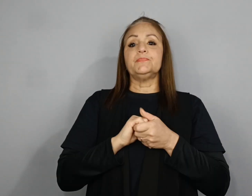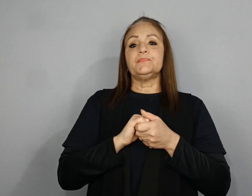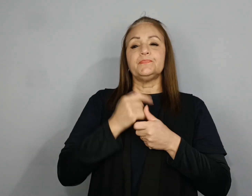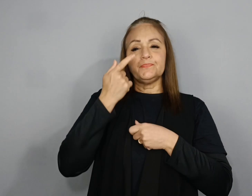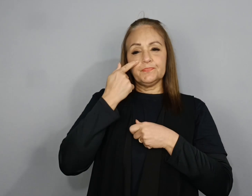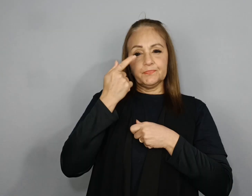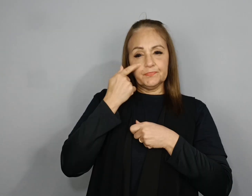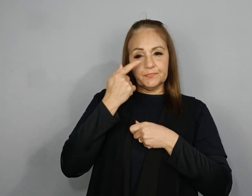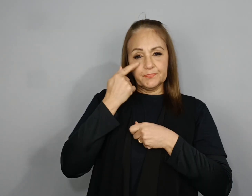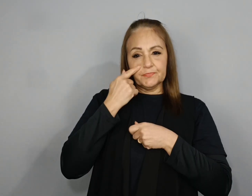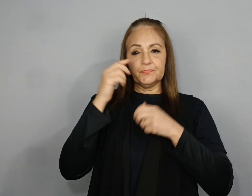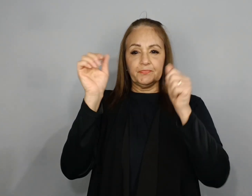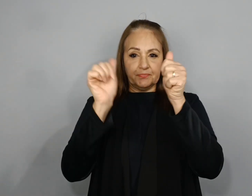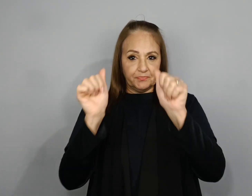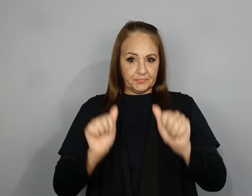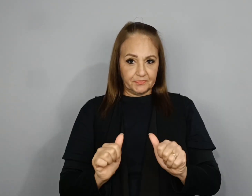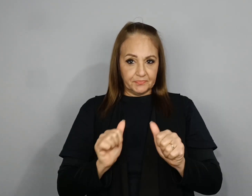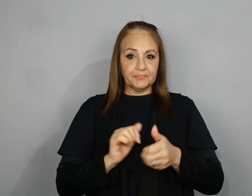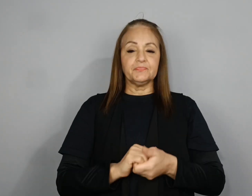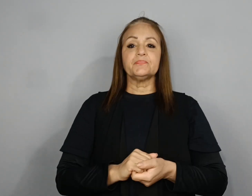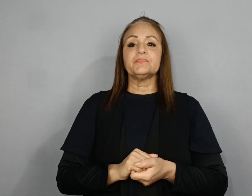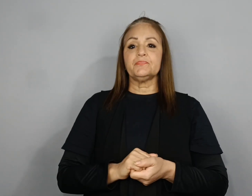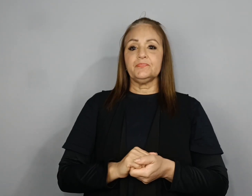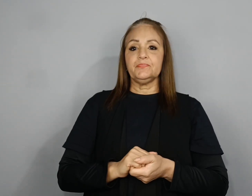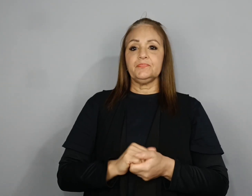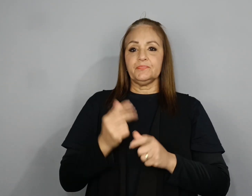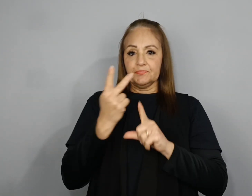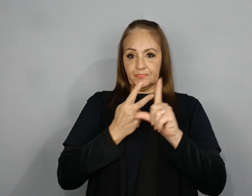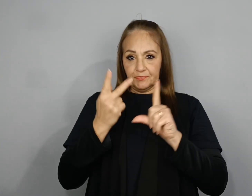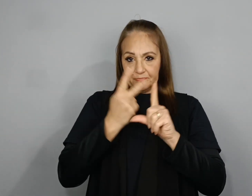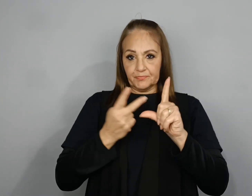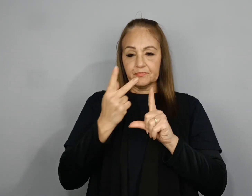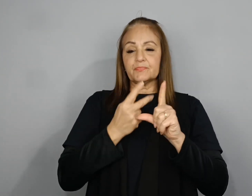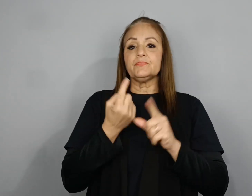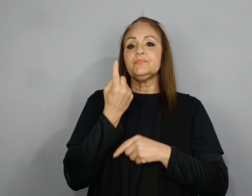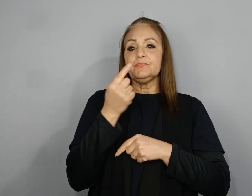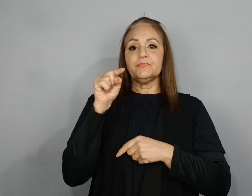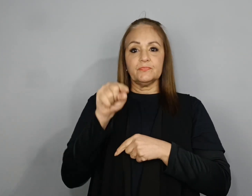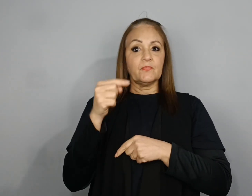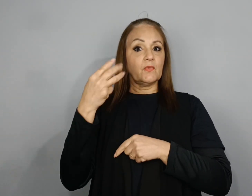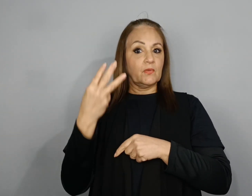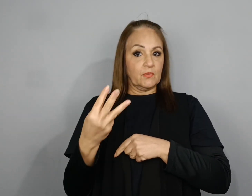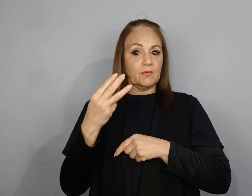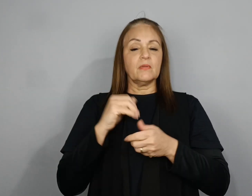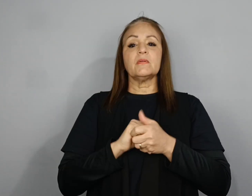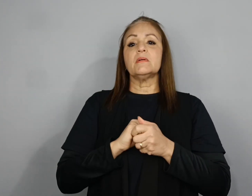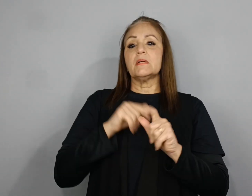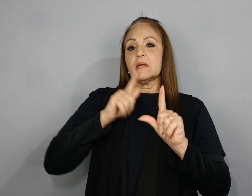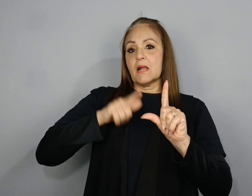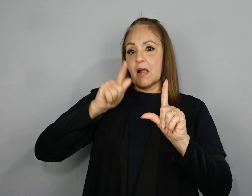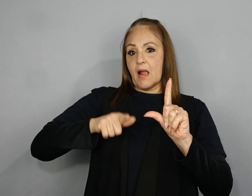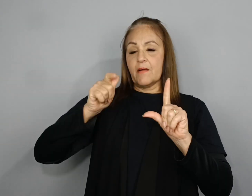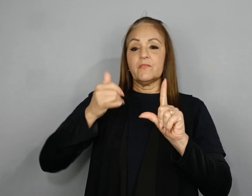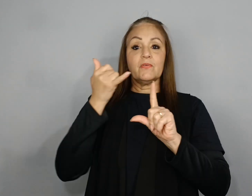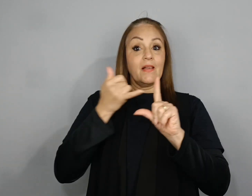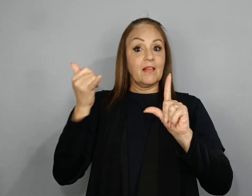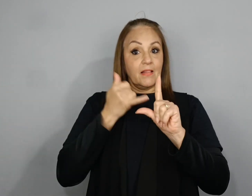Verificar imagem. Figura 1.3, gráfico de linhas, para a